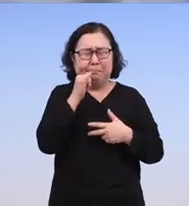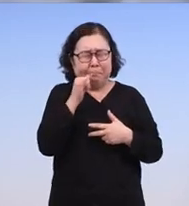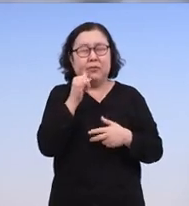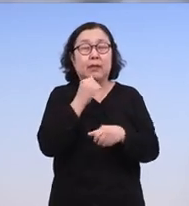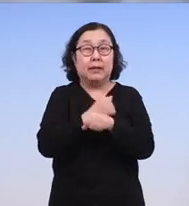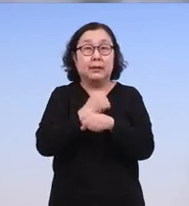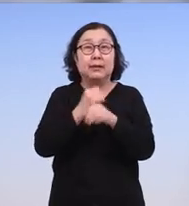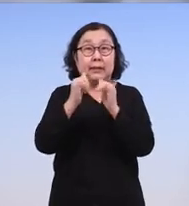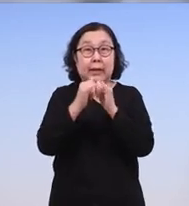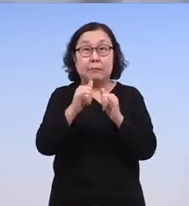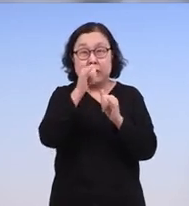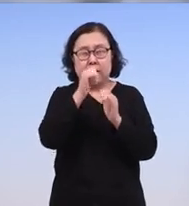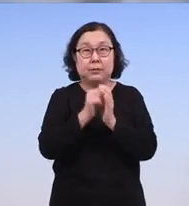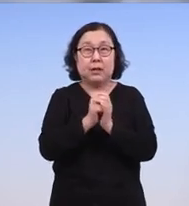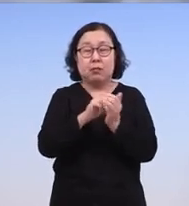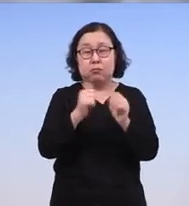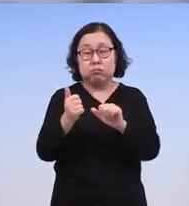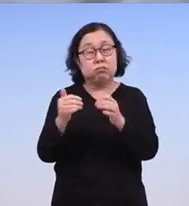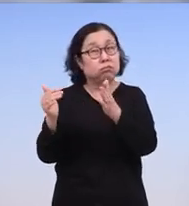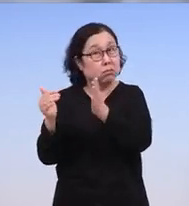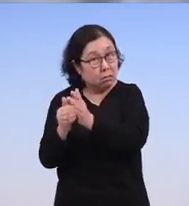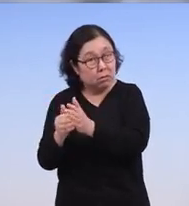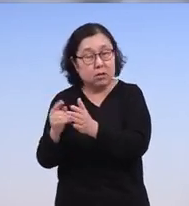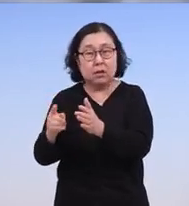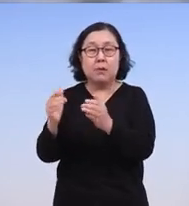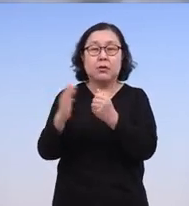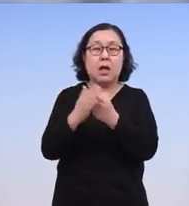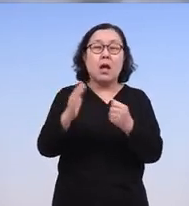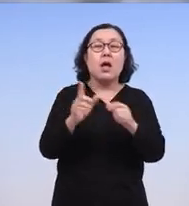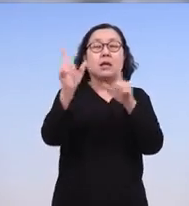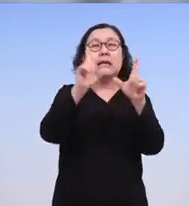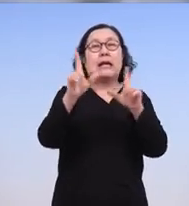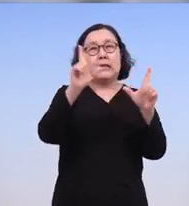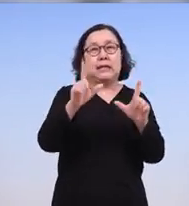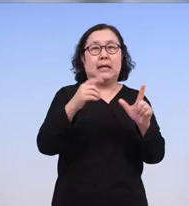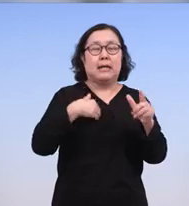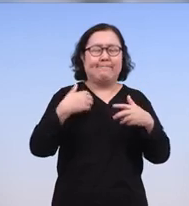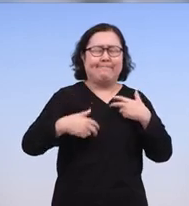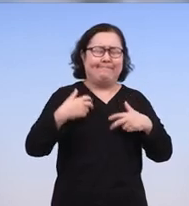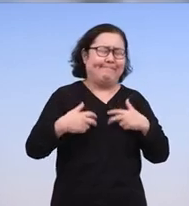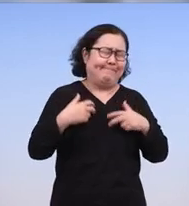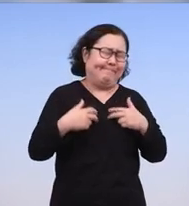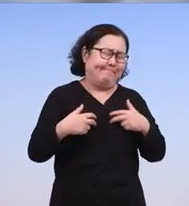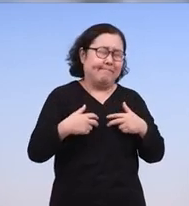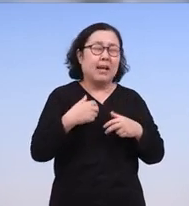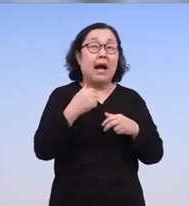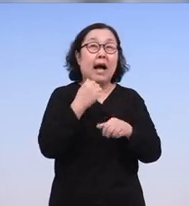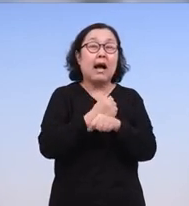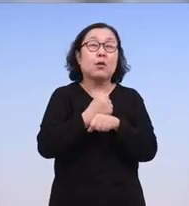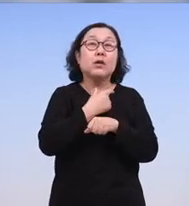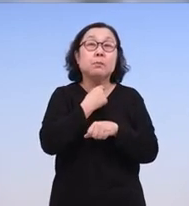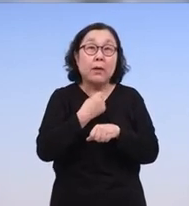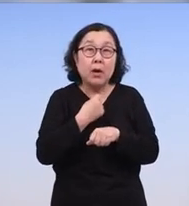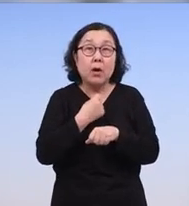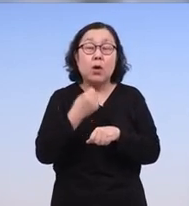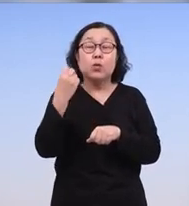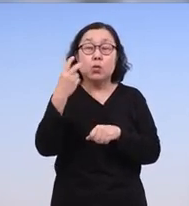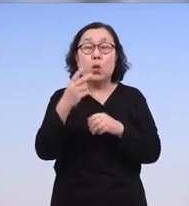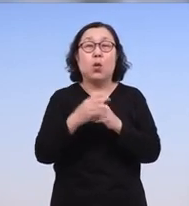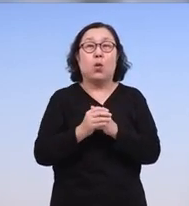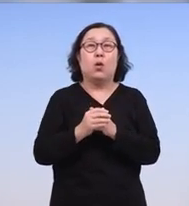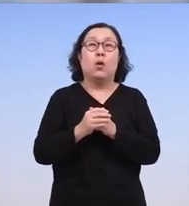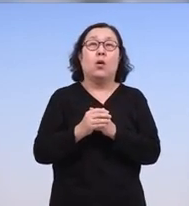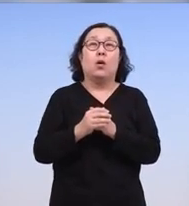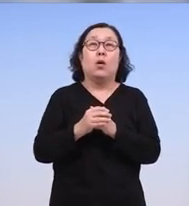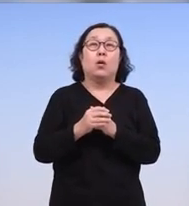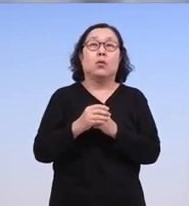죽으면 끝인데 살아있을 때 즐겨야지. 이 쾌락주의입니다. 그런가 하면은 또 죽음에 대한